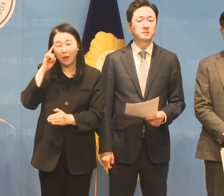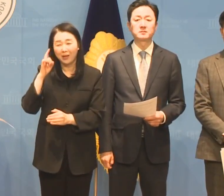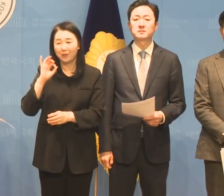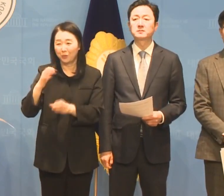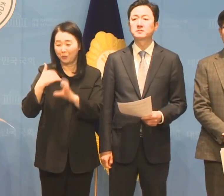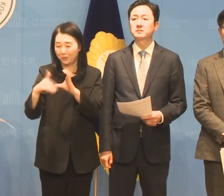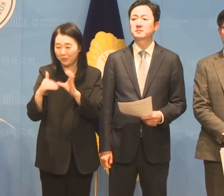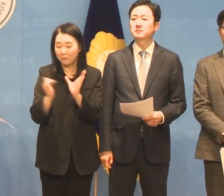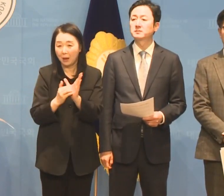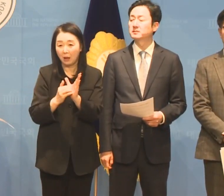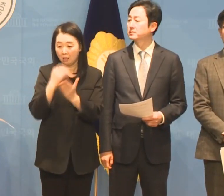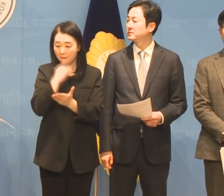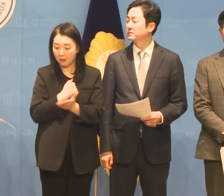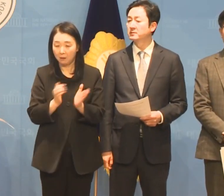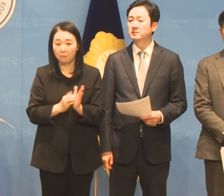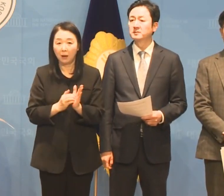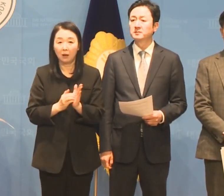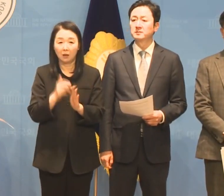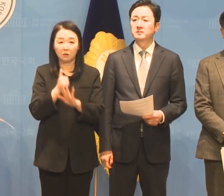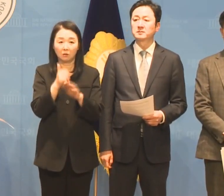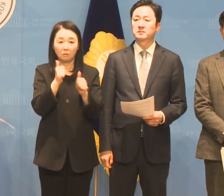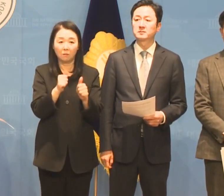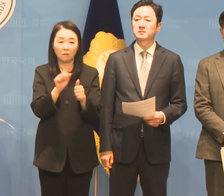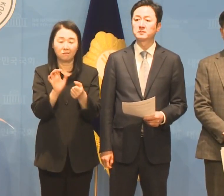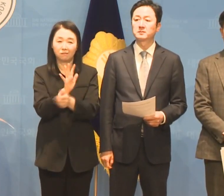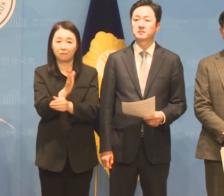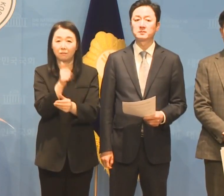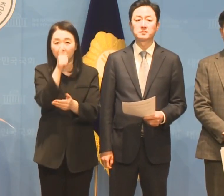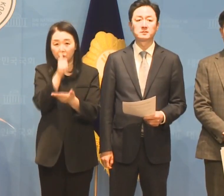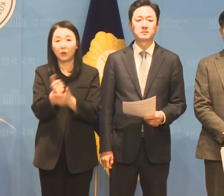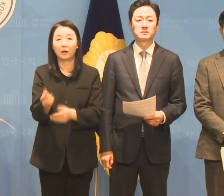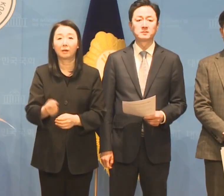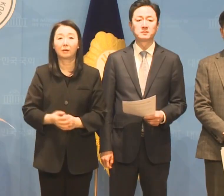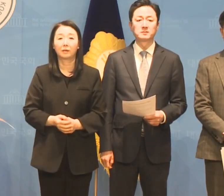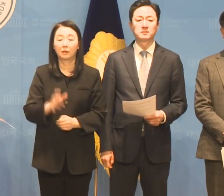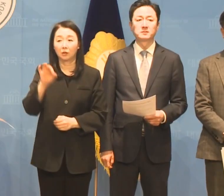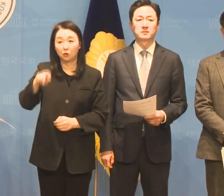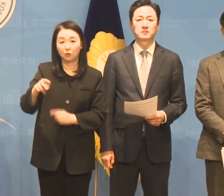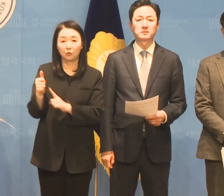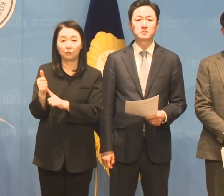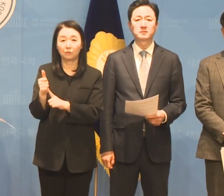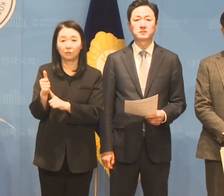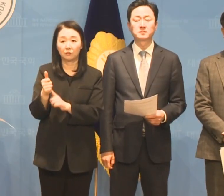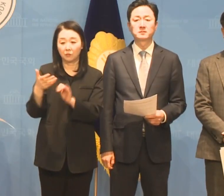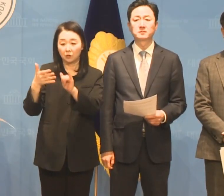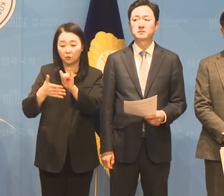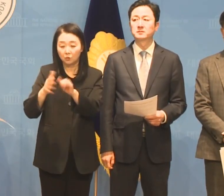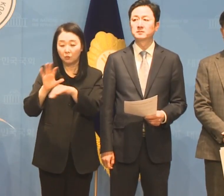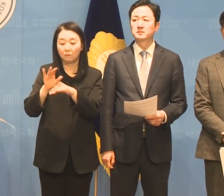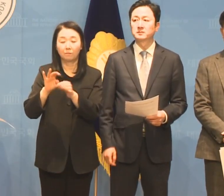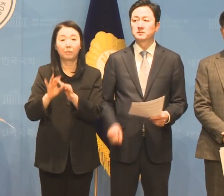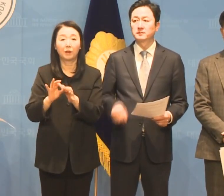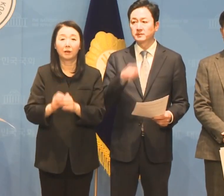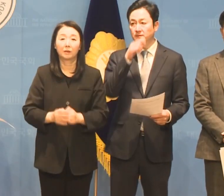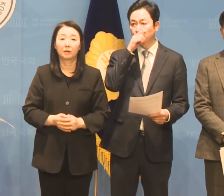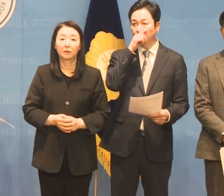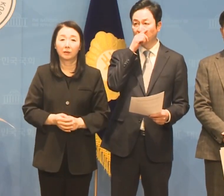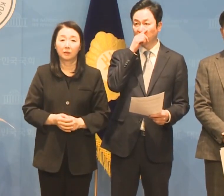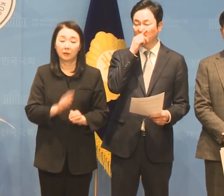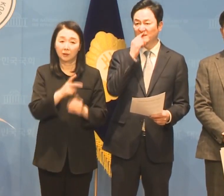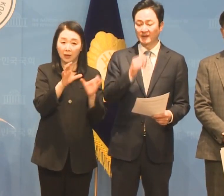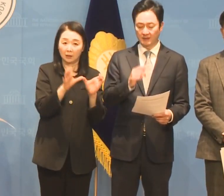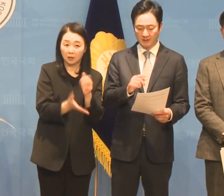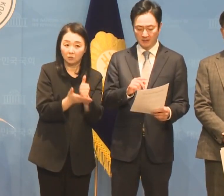슈퍼챗을 챙기는 등 사법부를 농락한 자입니다. 특히 유동규는 자신이 운영하는 유튜브 방송을 통해